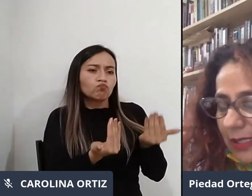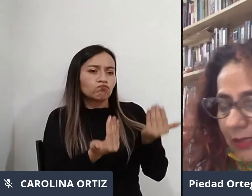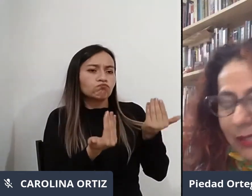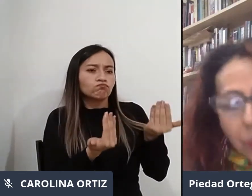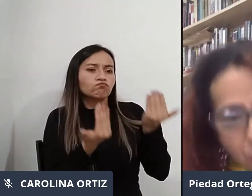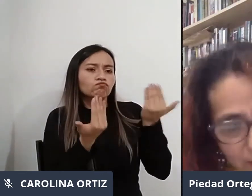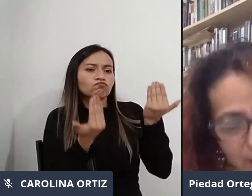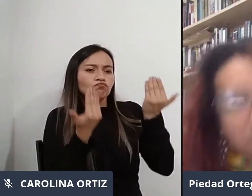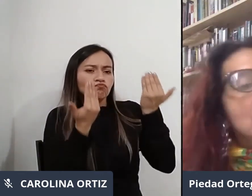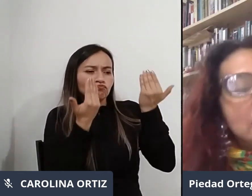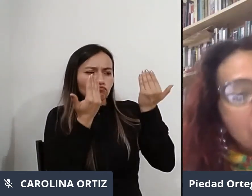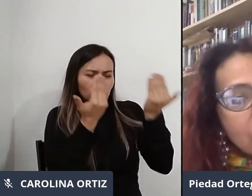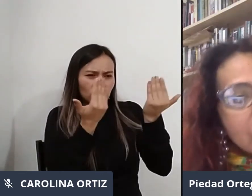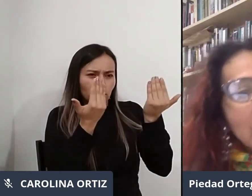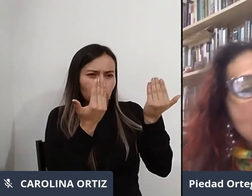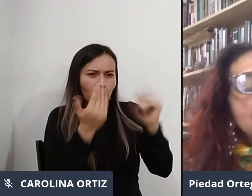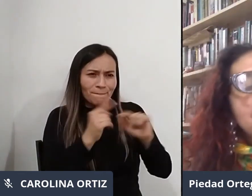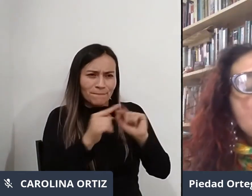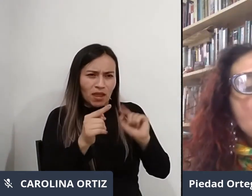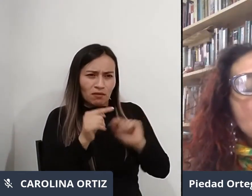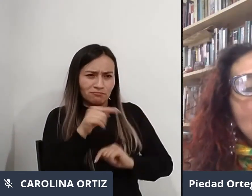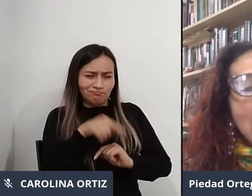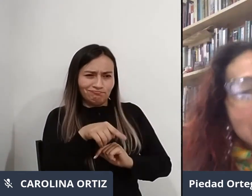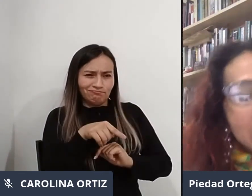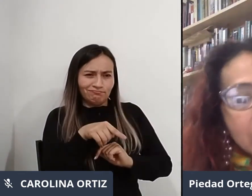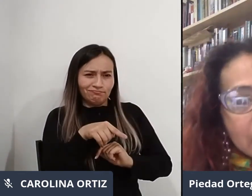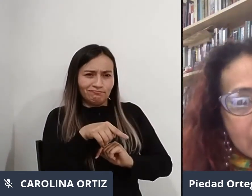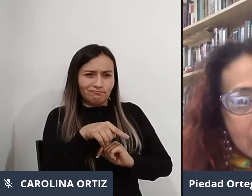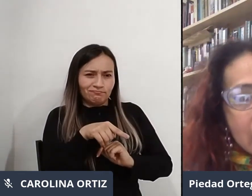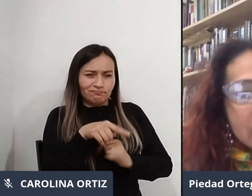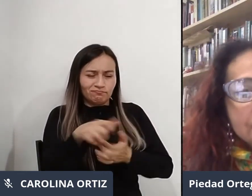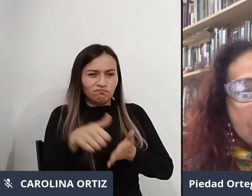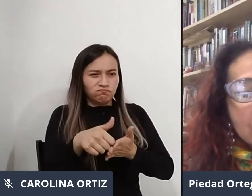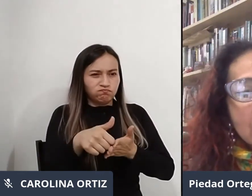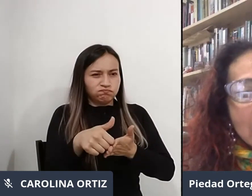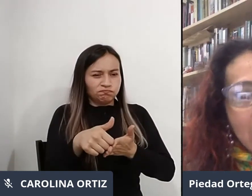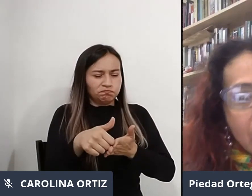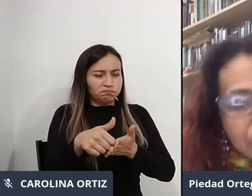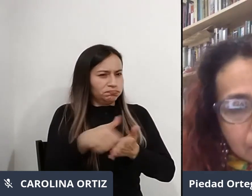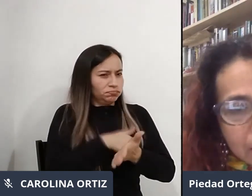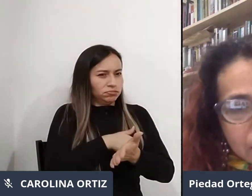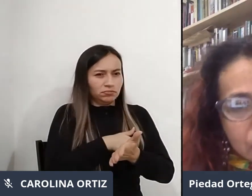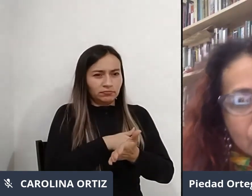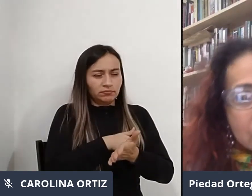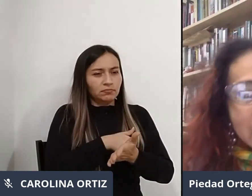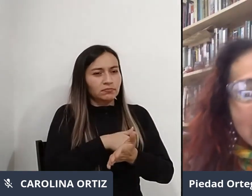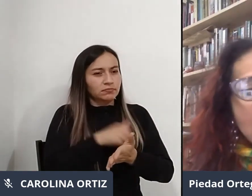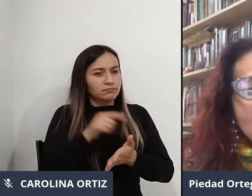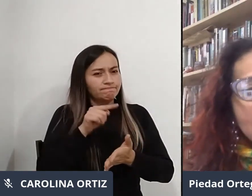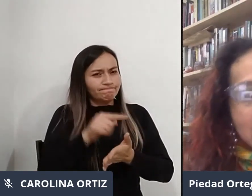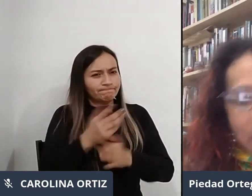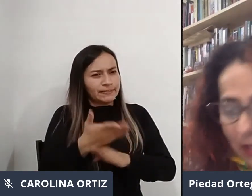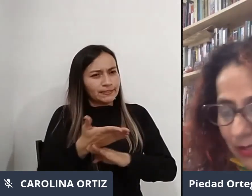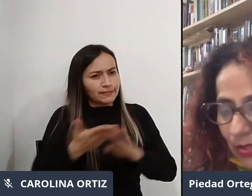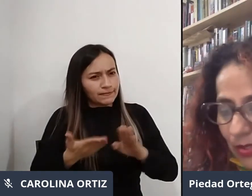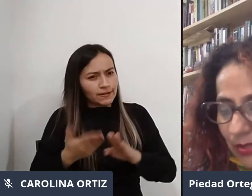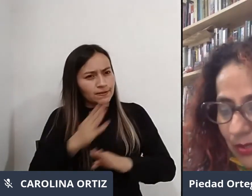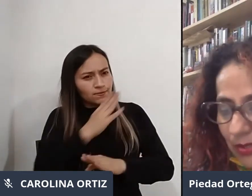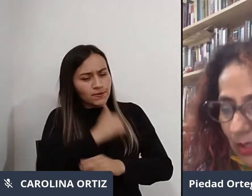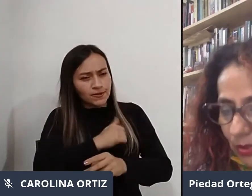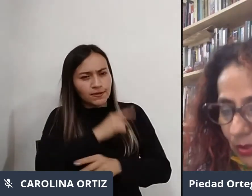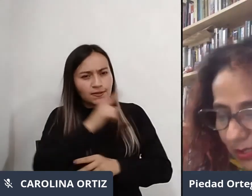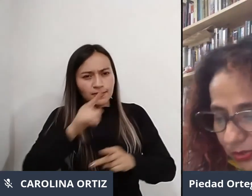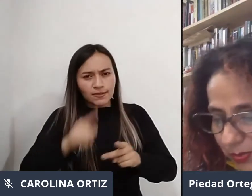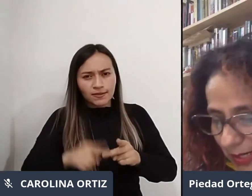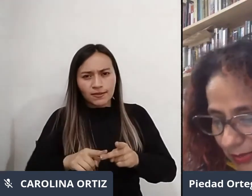donde se borra la exigibilidad y la afirmación y la reivindicación